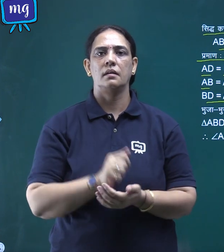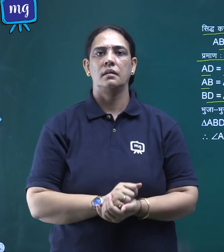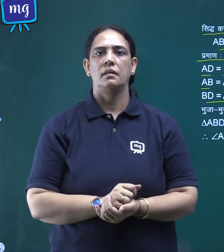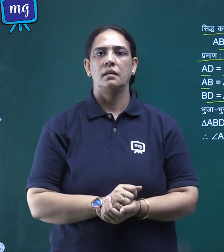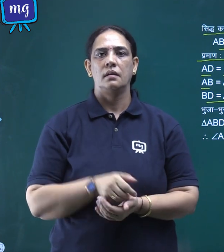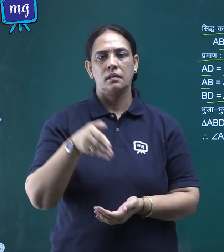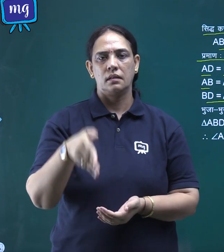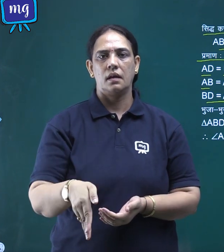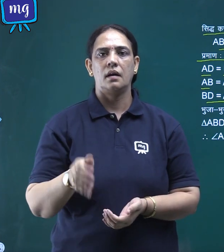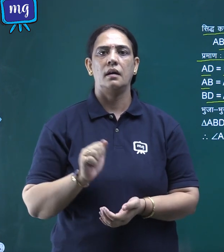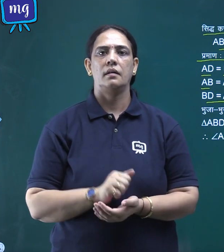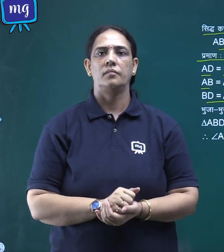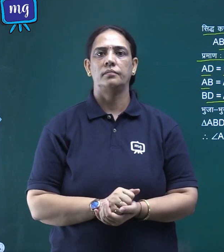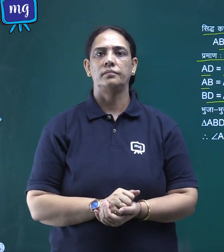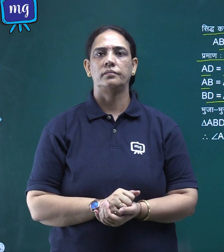दिया है